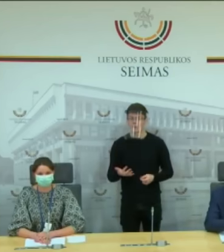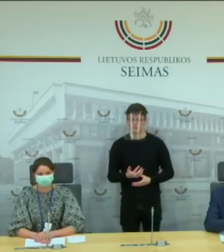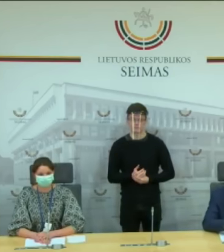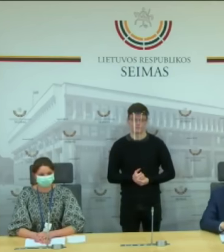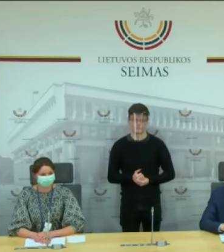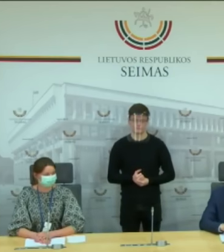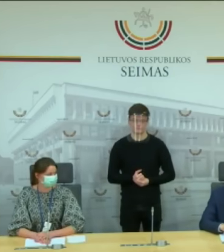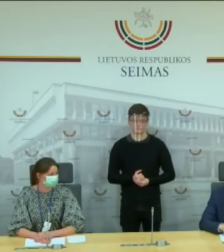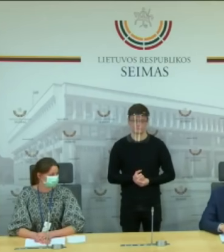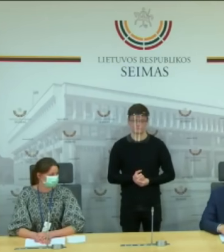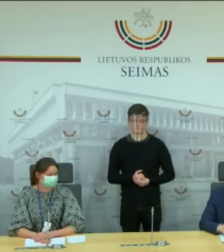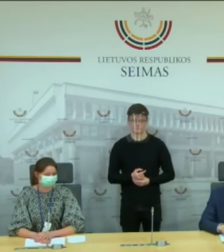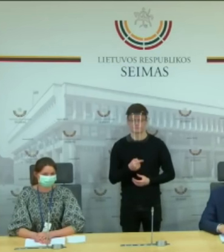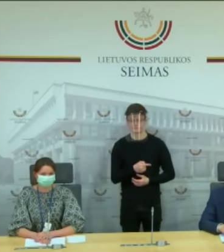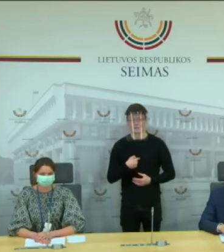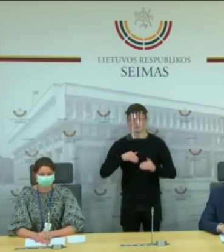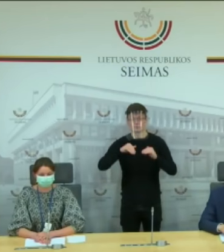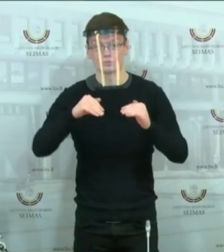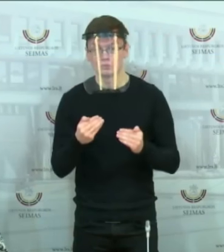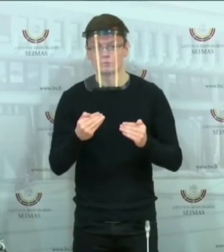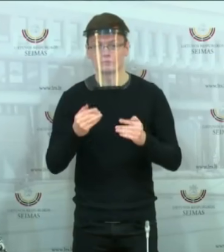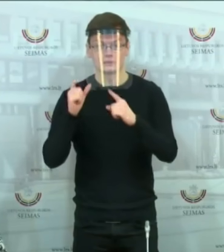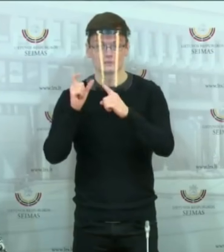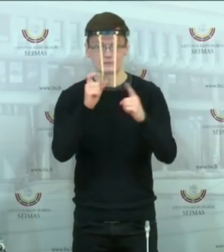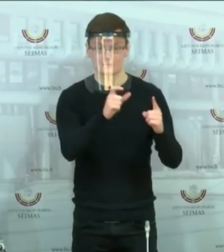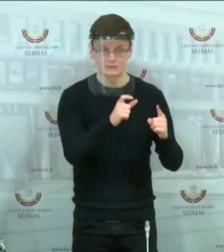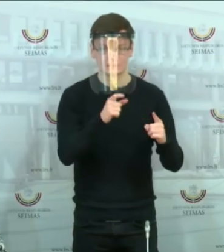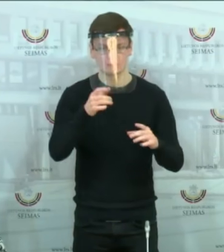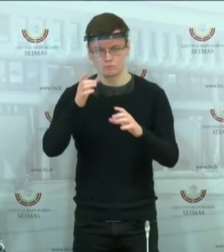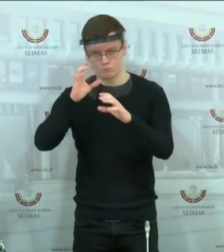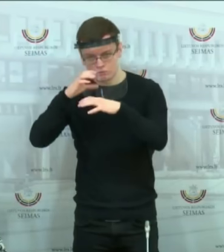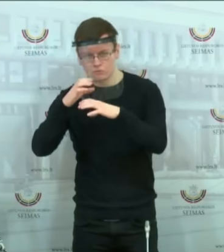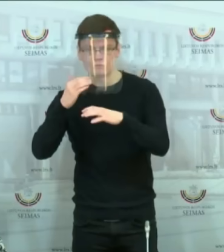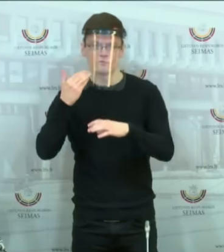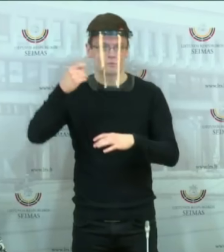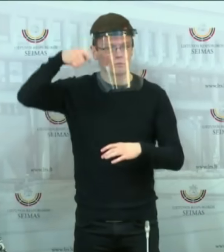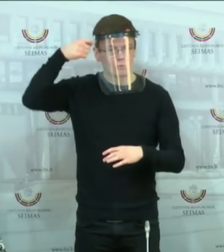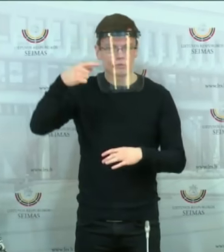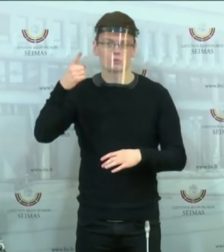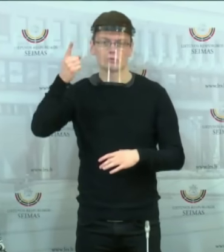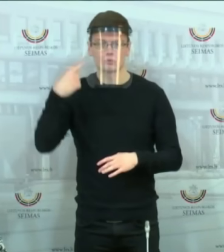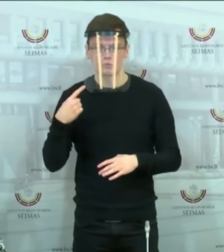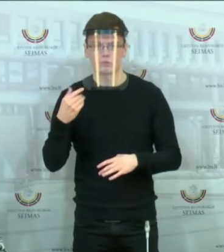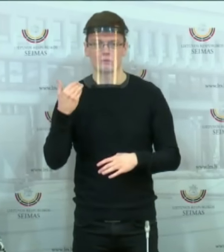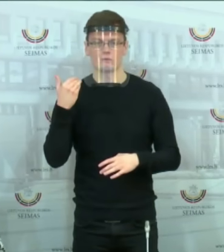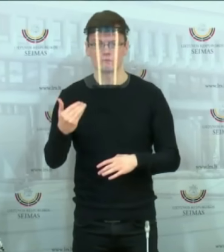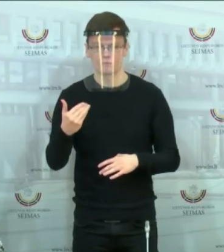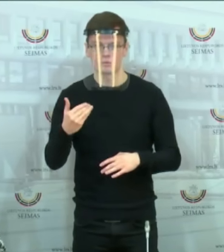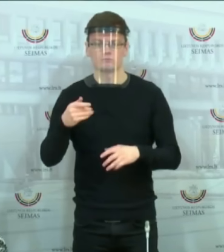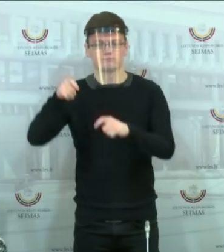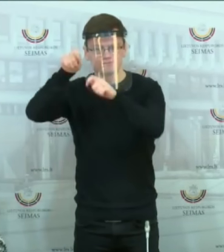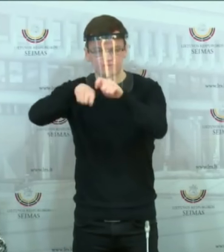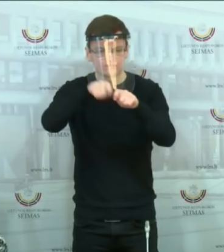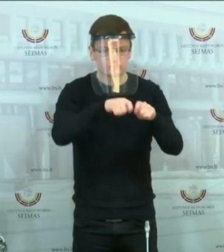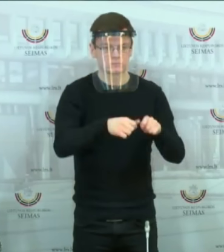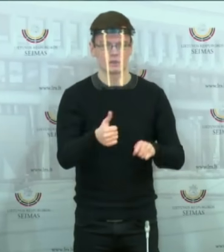Tai aš labai trumpai gal tik tai priminsiu, kad mokslininkai planuoja atlikti epidemiologinę tam tikrą studiją, kad išsiaiškinti,